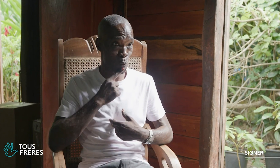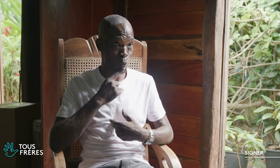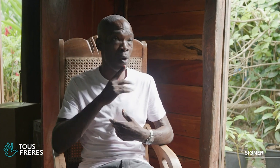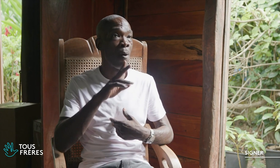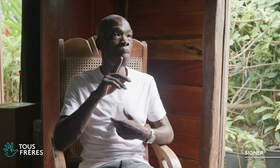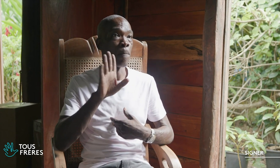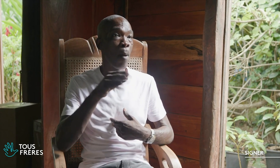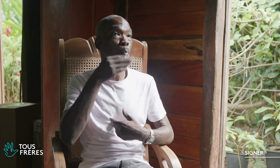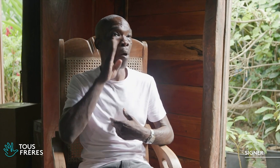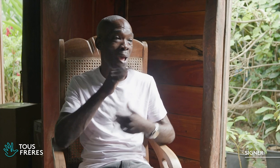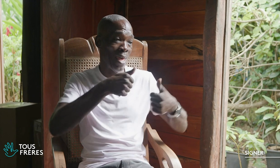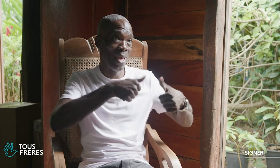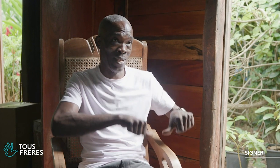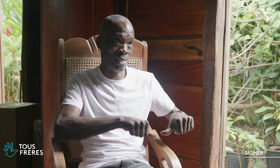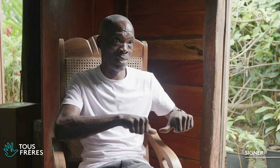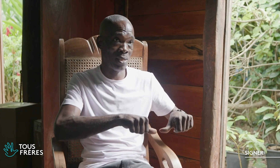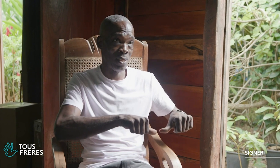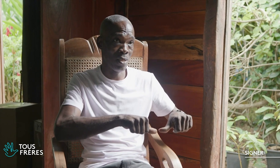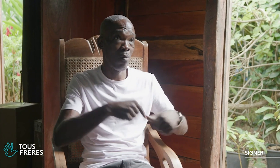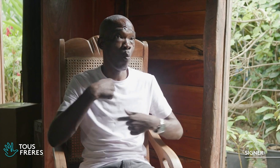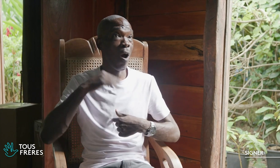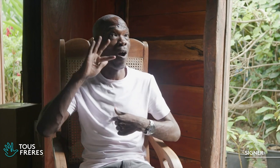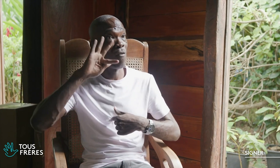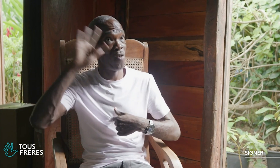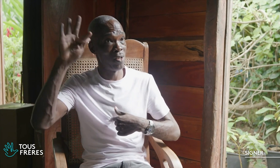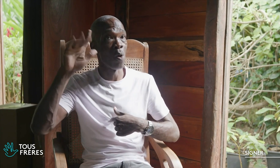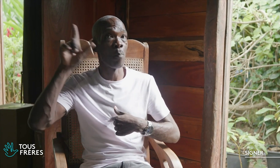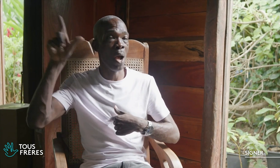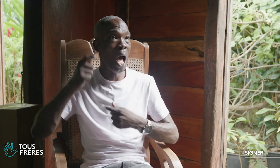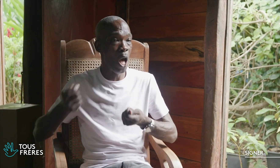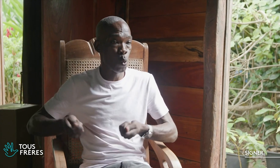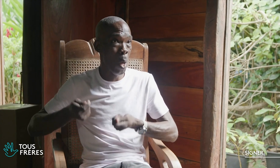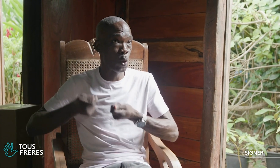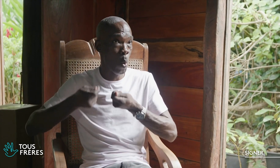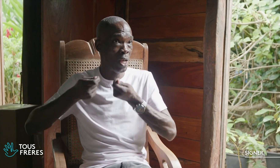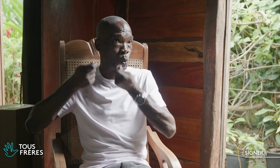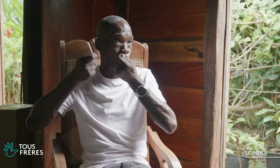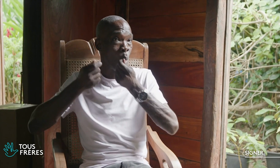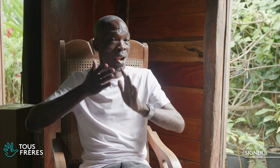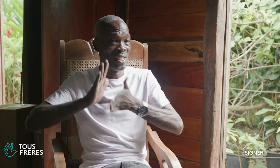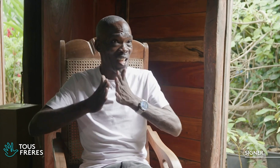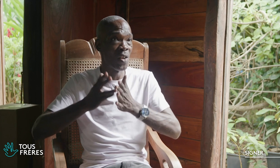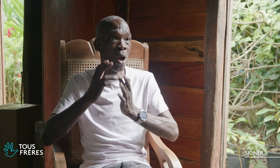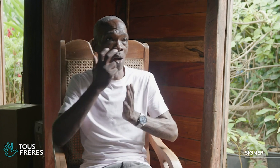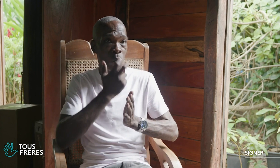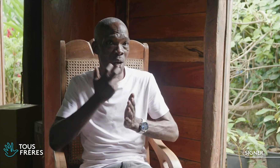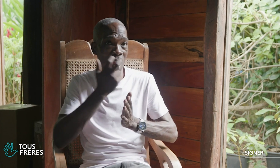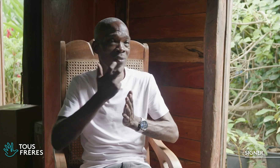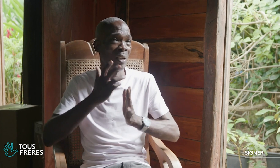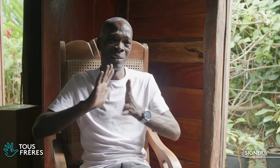étant qu'enfant sourd, j'étais forcée de partir en France pour